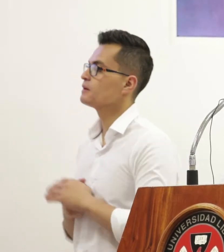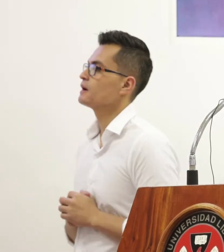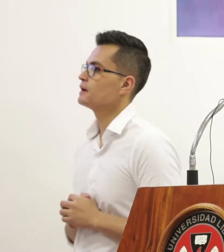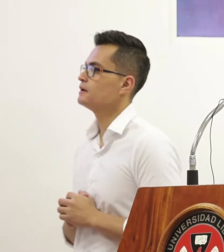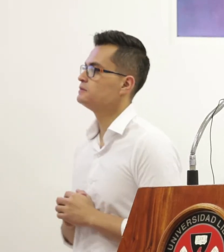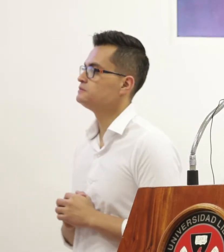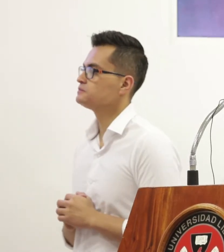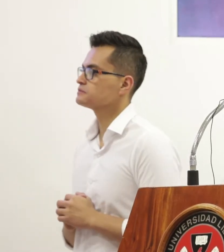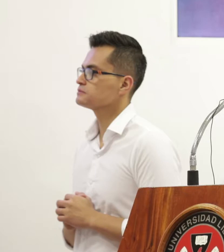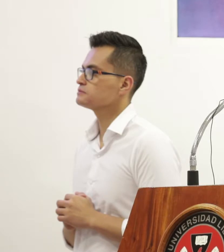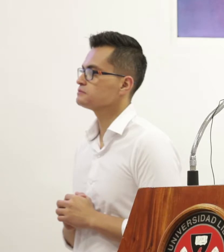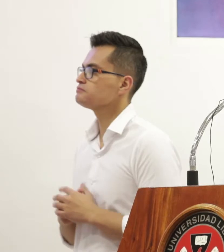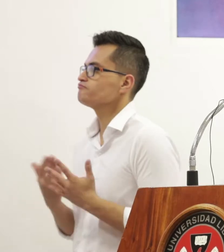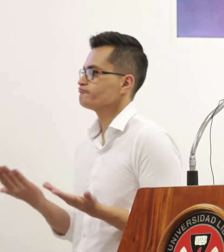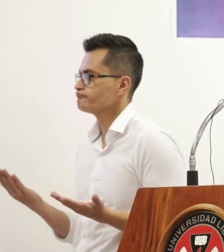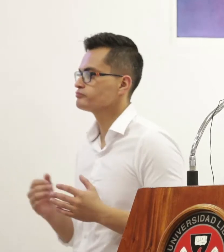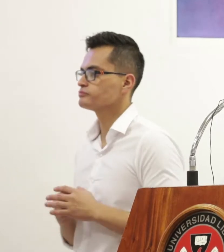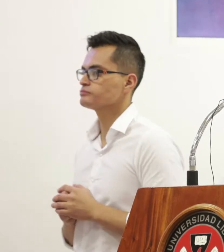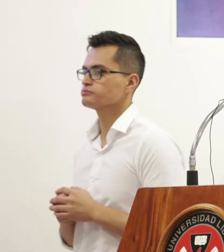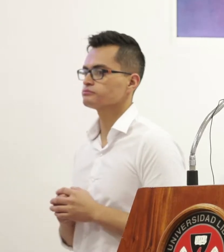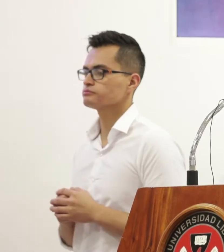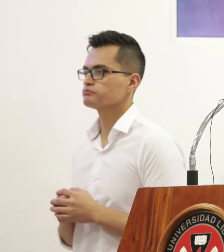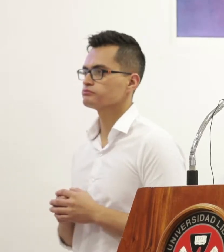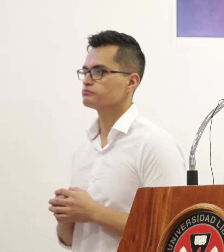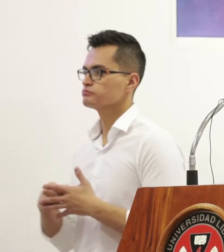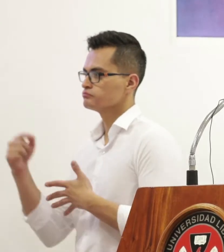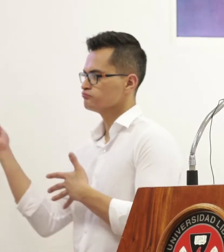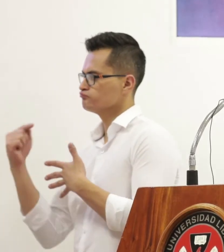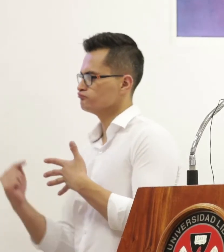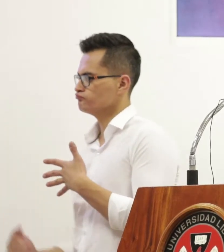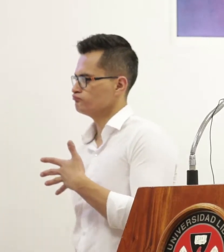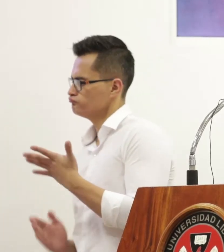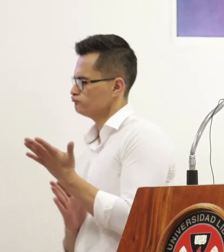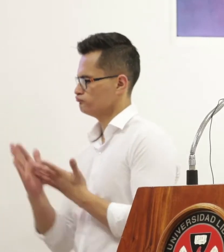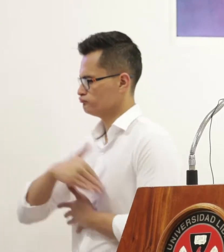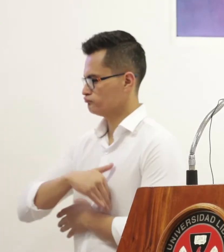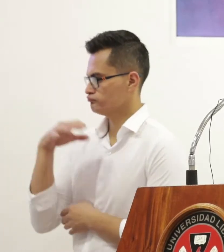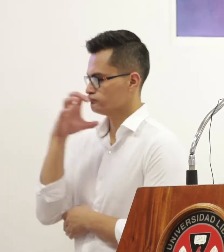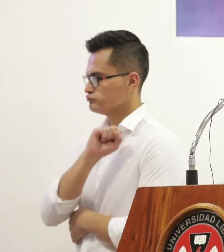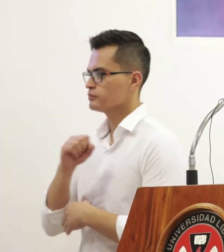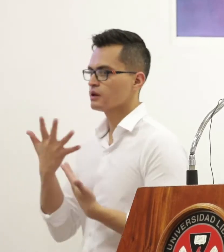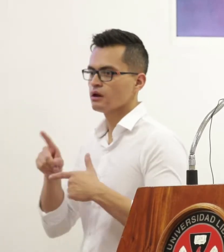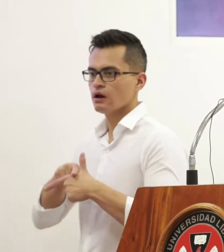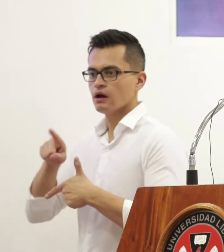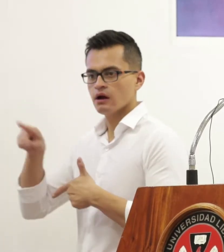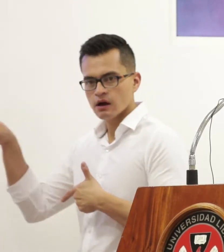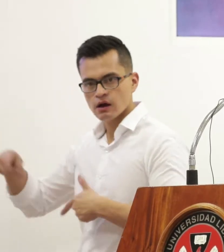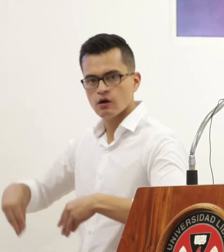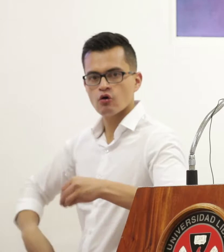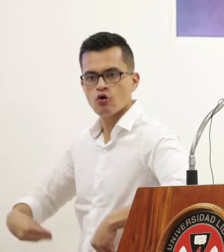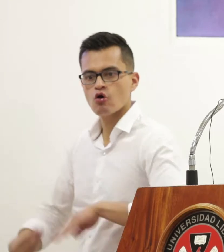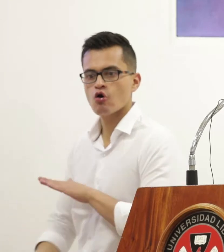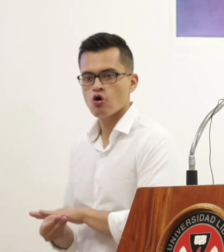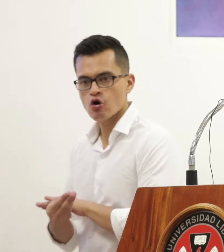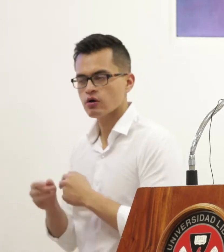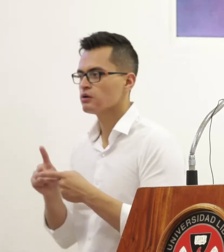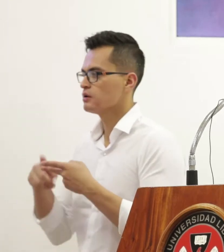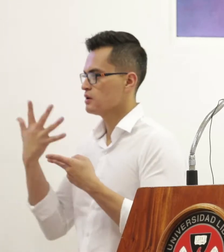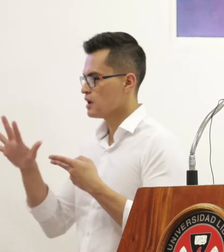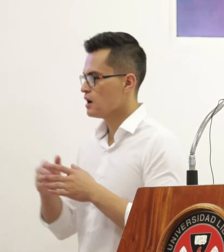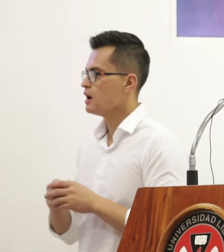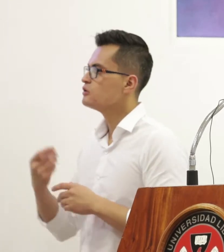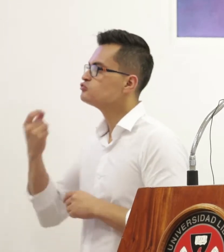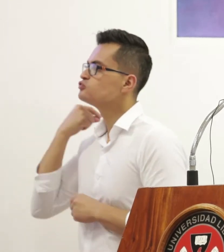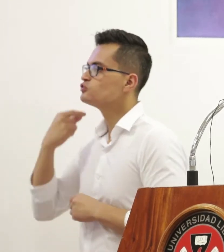que atraviesa lo uno y que atraviesa lo otro. Las cifras de la corrupción todas las conocemos. Transparencia Internacional